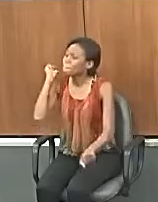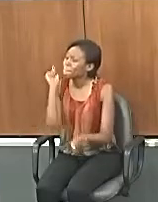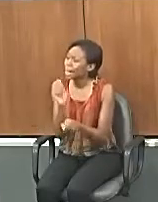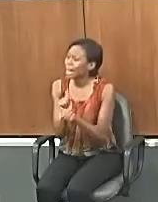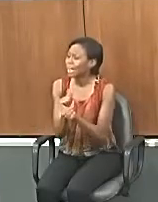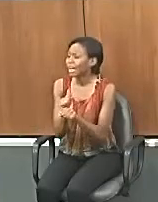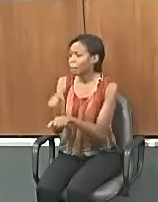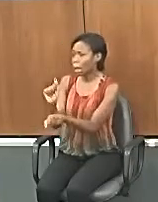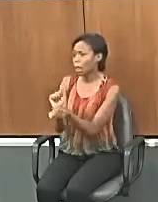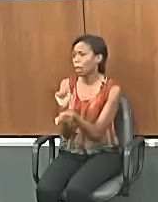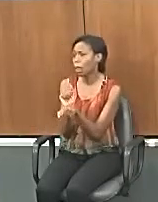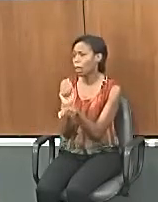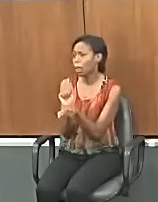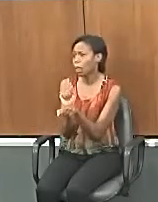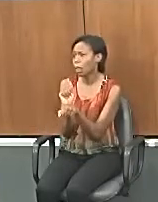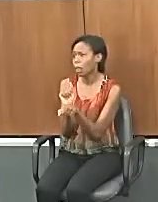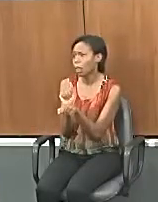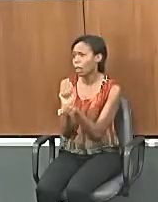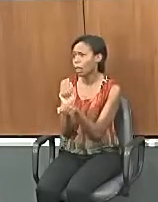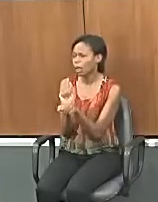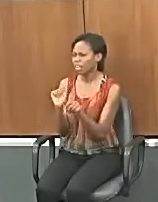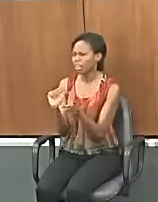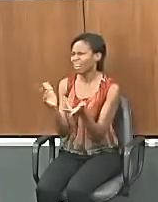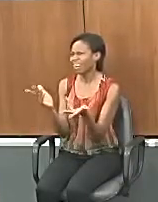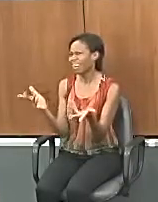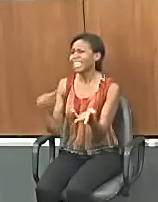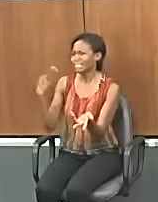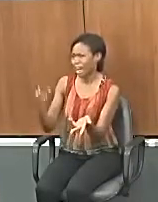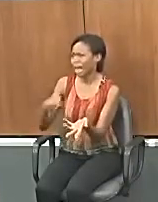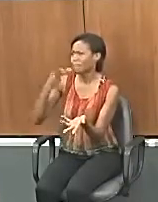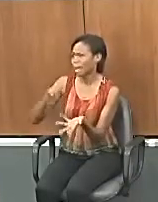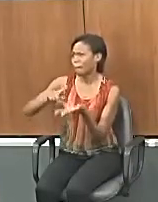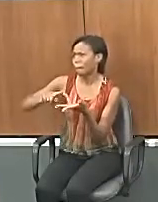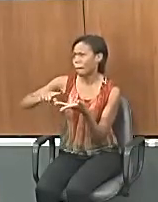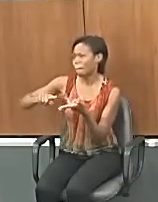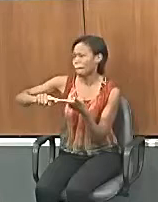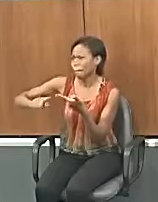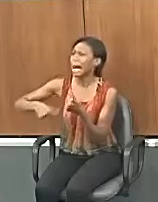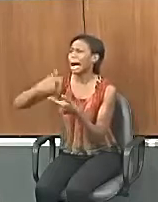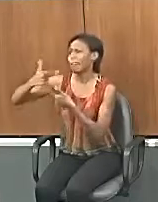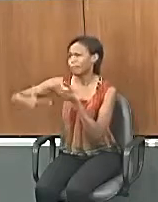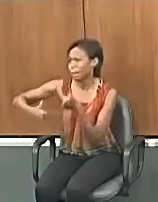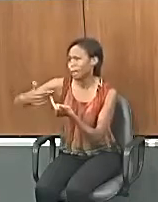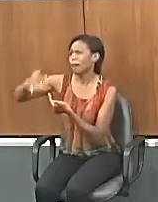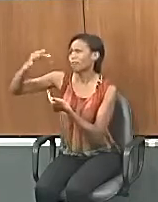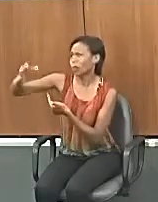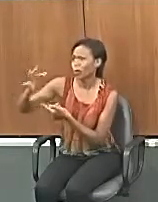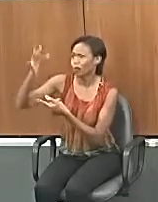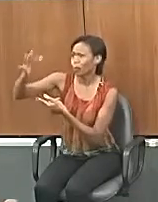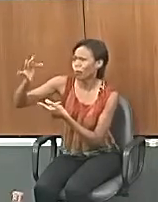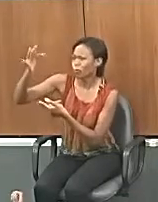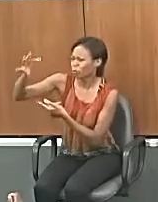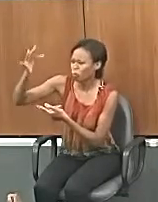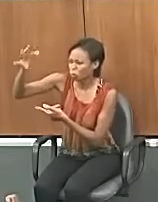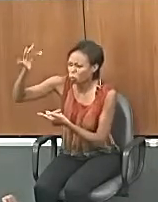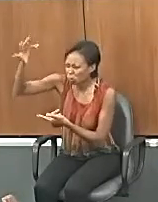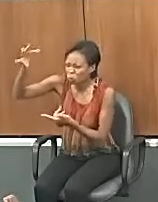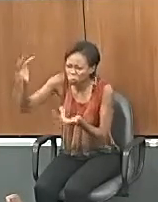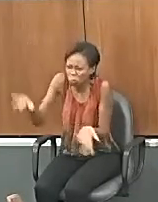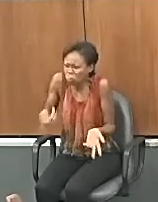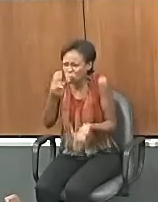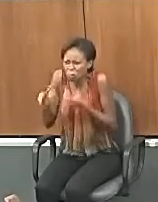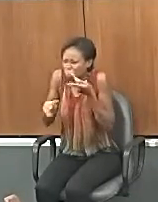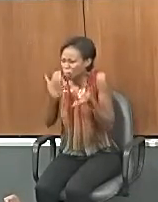germine né que tem muito essa conversa não estão plantando estão construindo para o futuro nós vamos construir para o futuro há muito tempo e